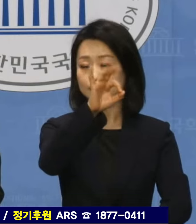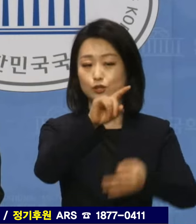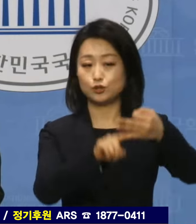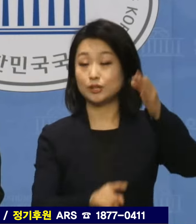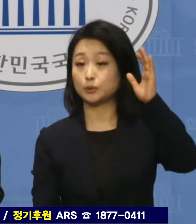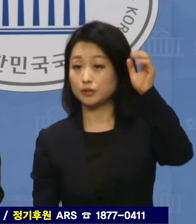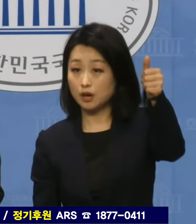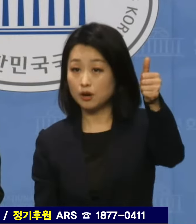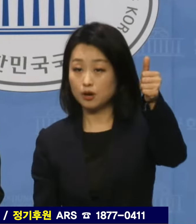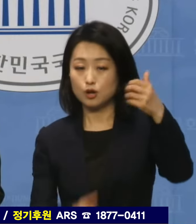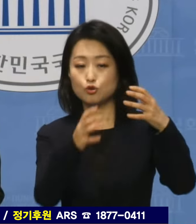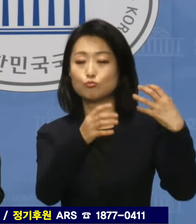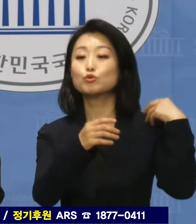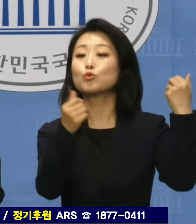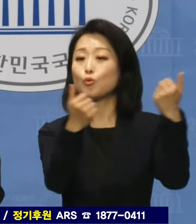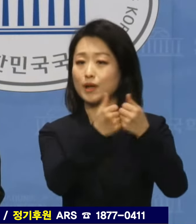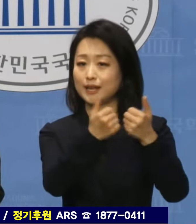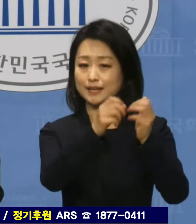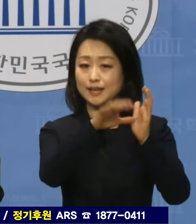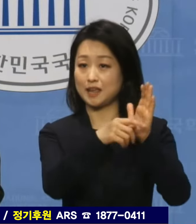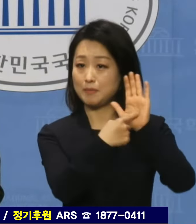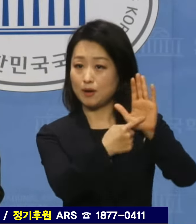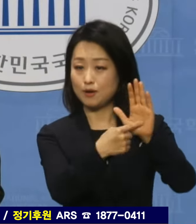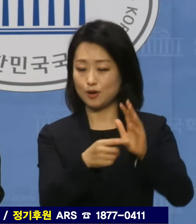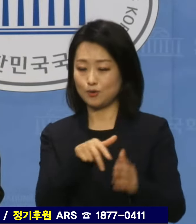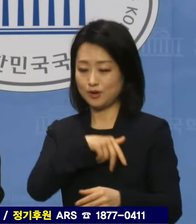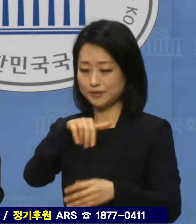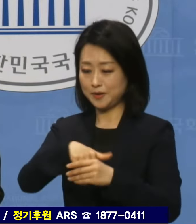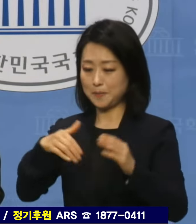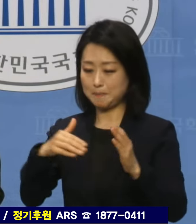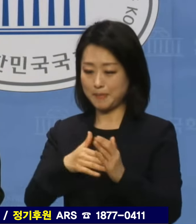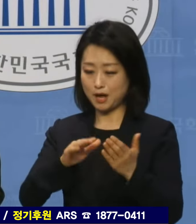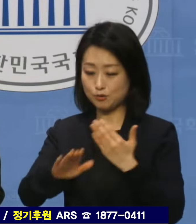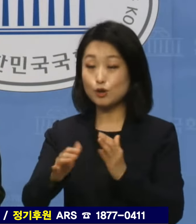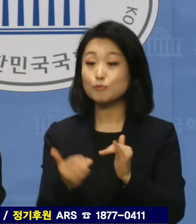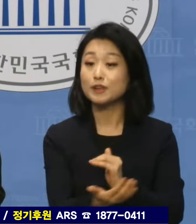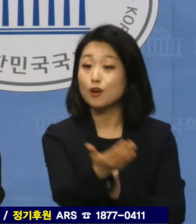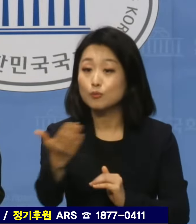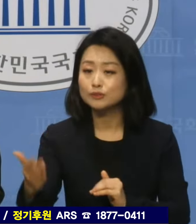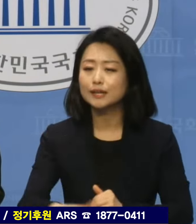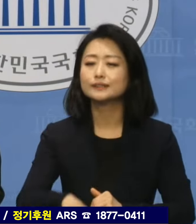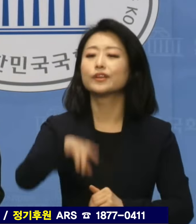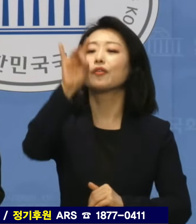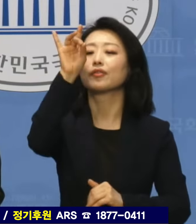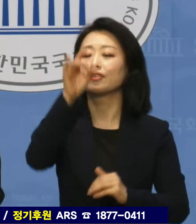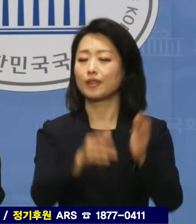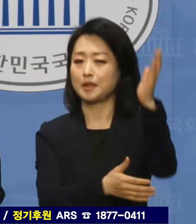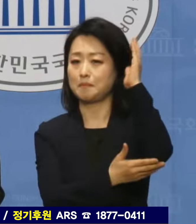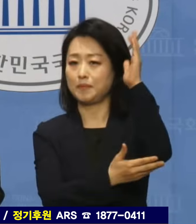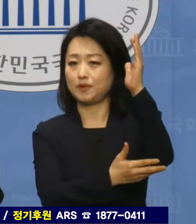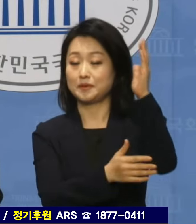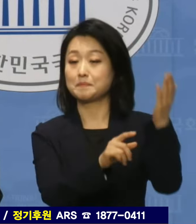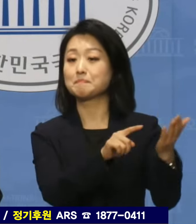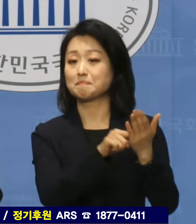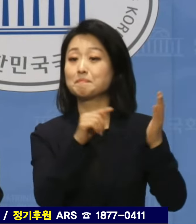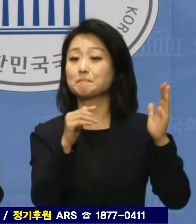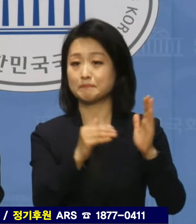윤석열 대통령이 국무회의를 통해 총선 이후 첫 대국민 메시지를 냈습니다.